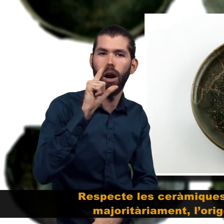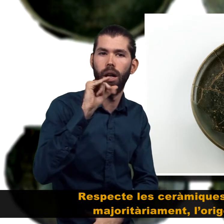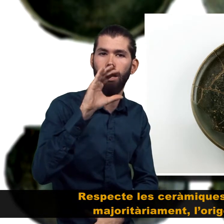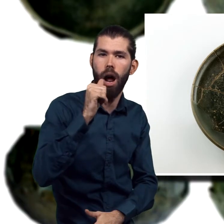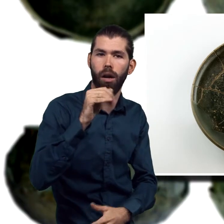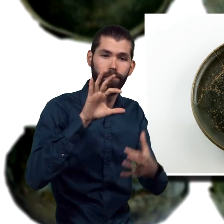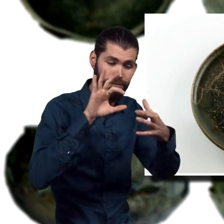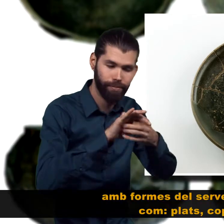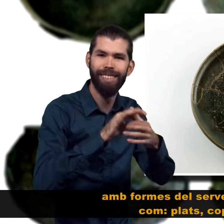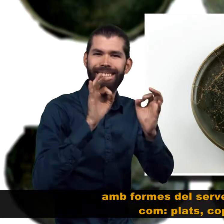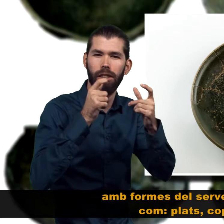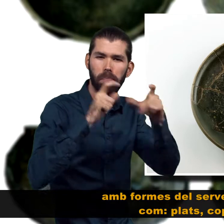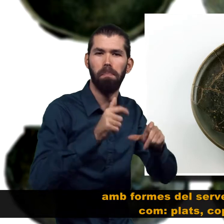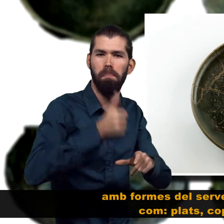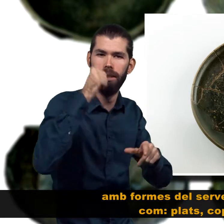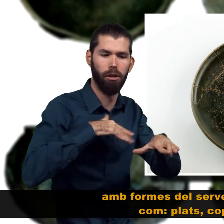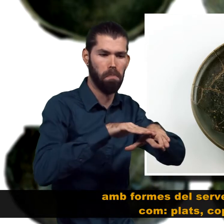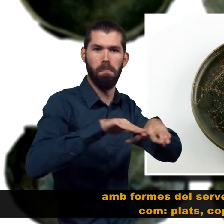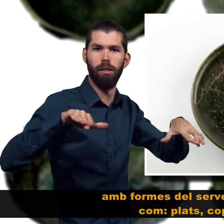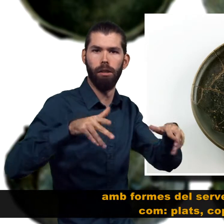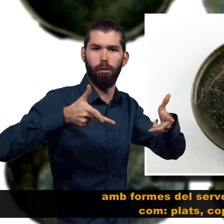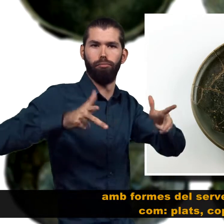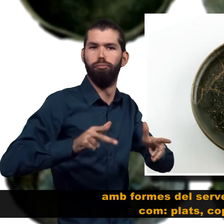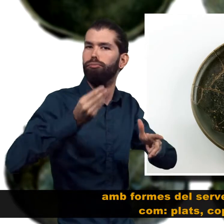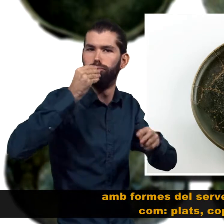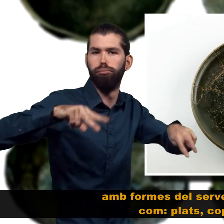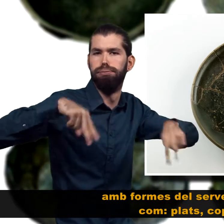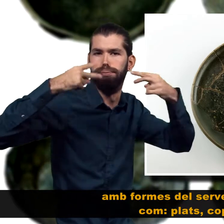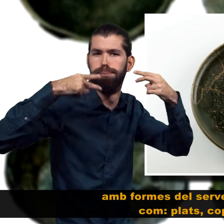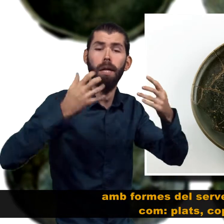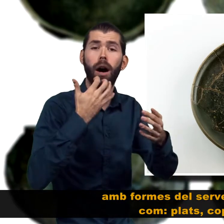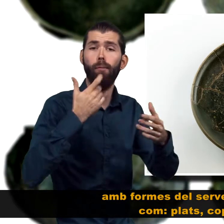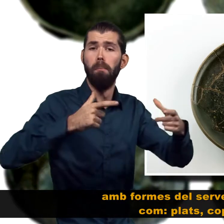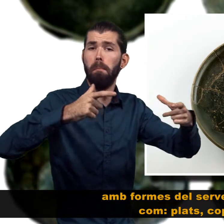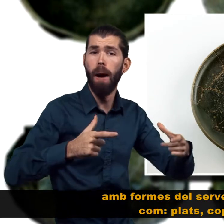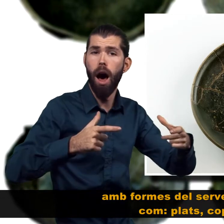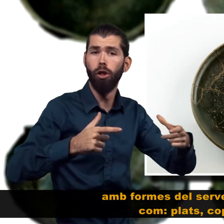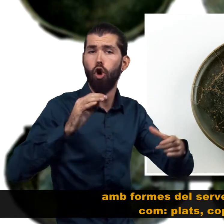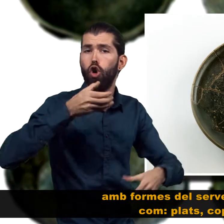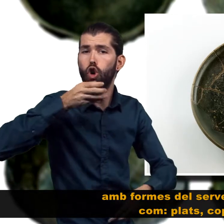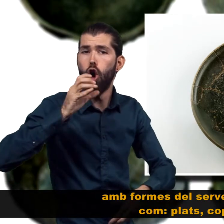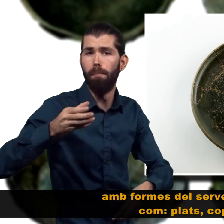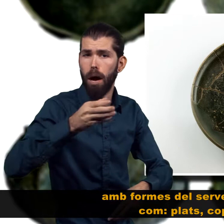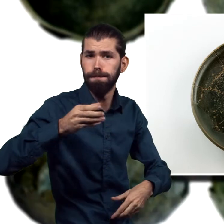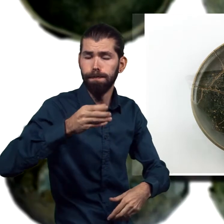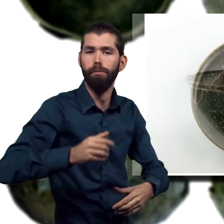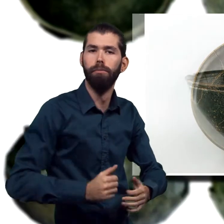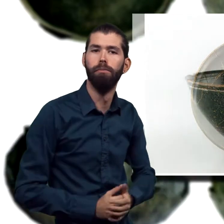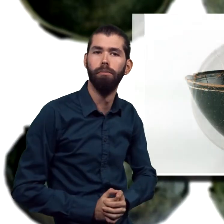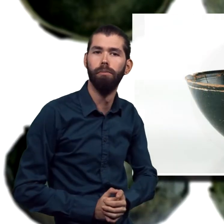Respecte a les ceràmiques d'importació, majoritàriament l'origen és itàlic, amb formes al servei de taula